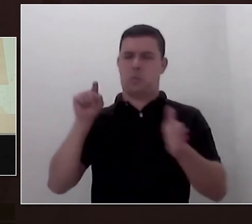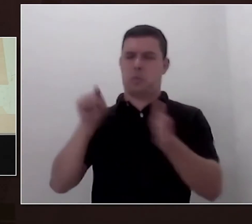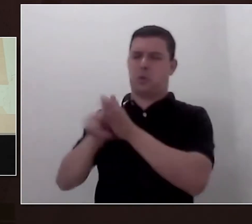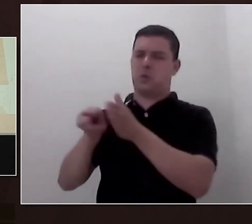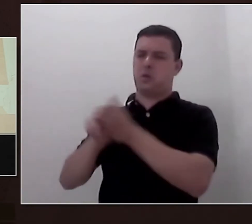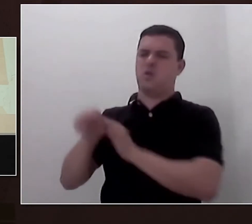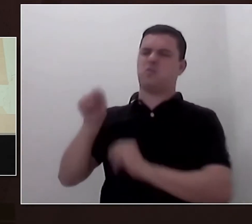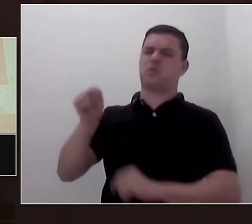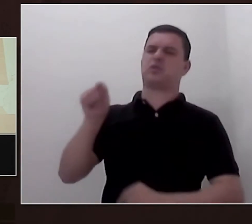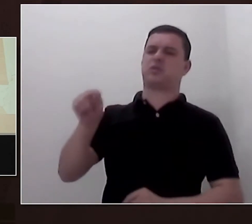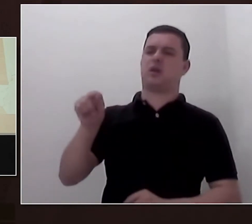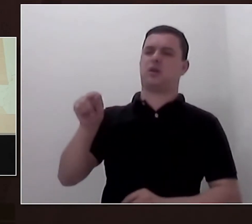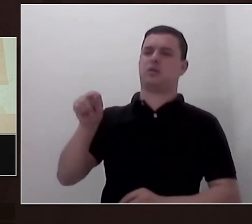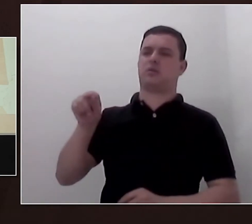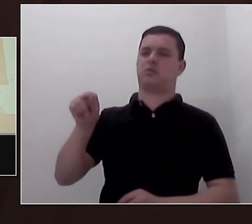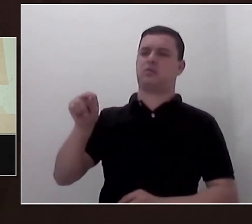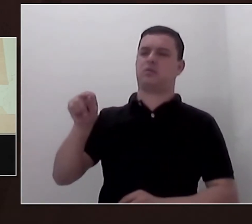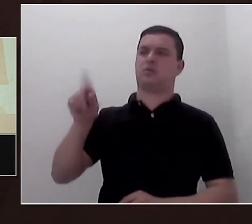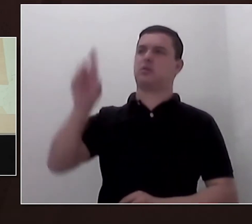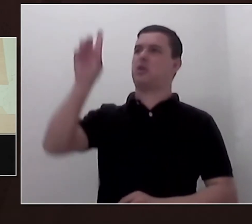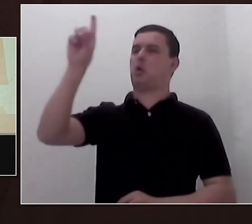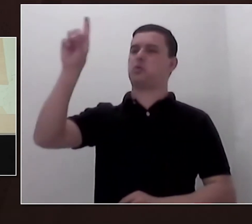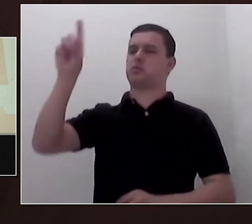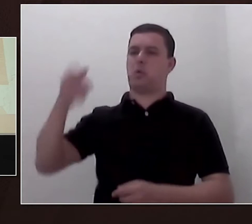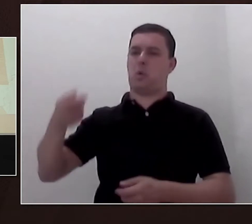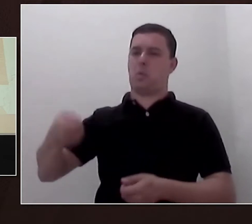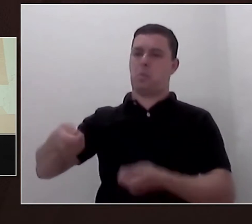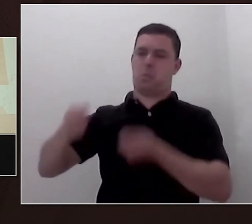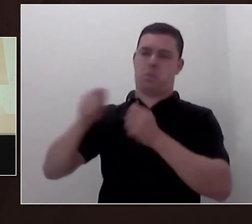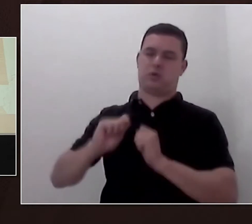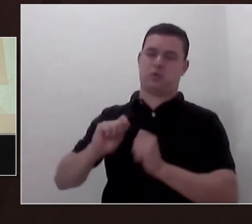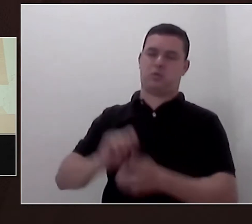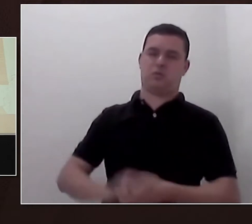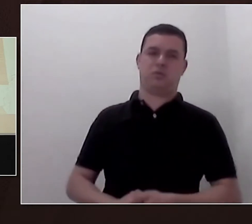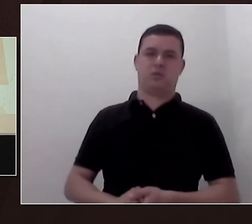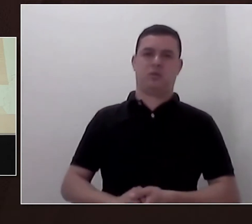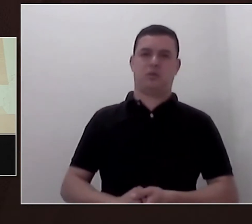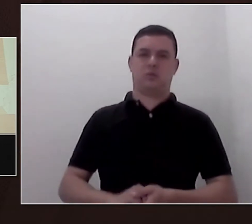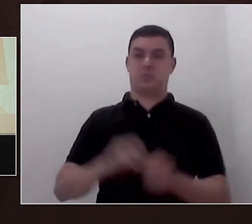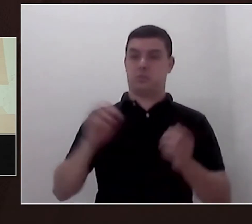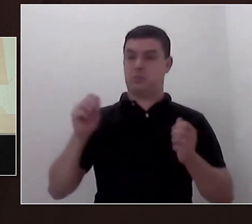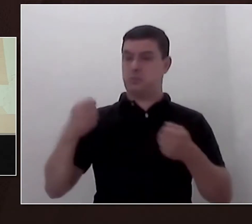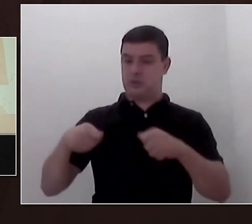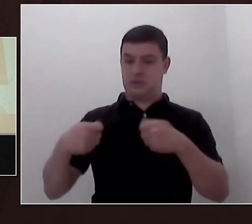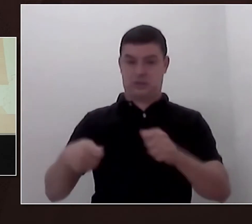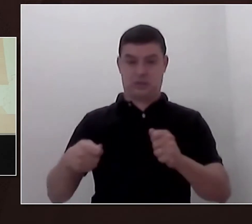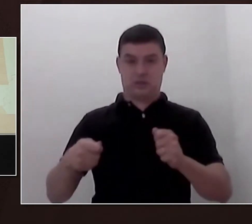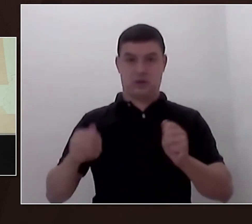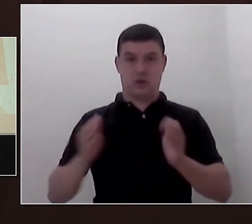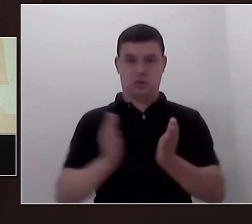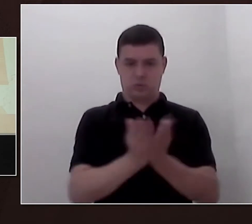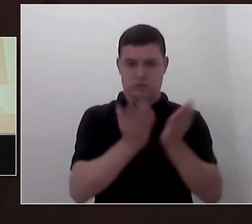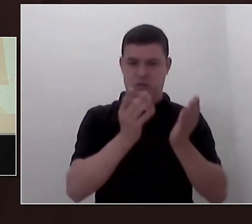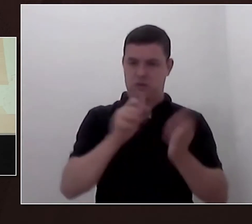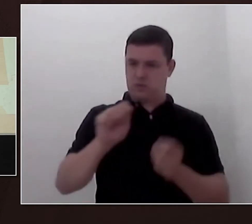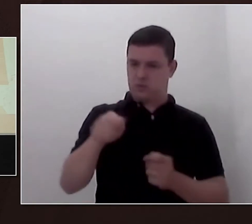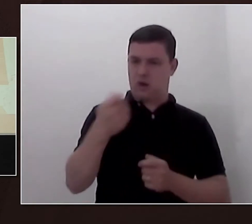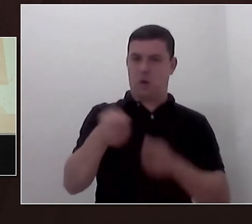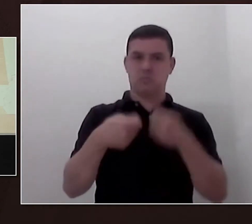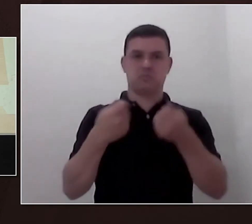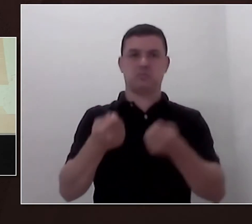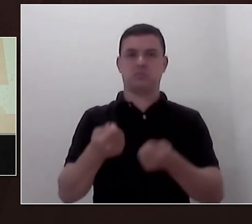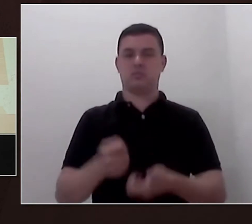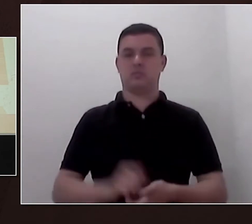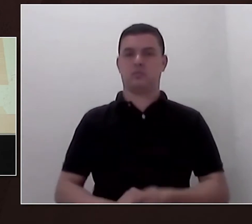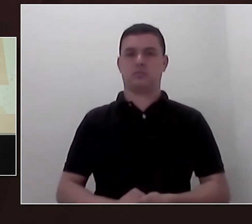de Deus? Nos dá um sinal para dizer que você realmente é o Messias, você é o Cristo que Deus havia de enviar.